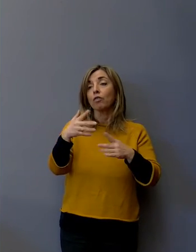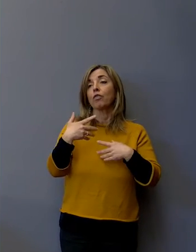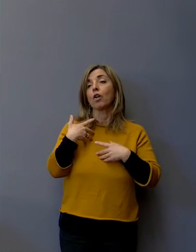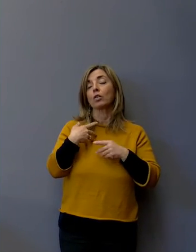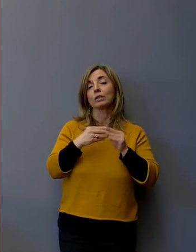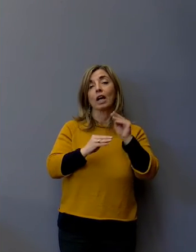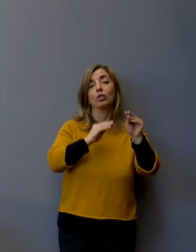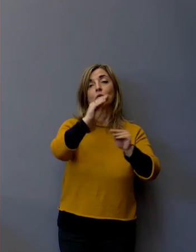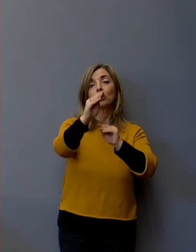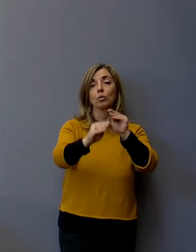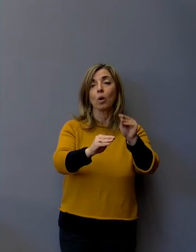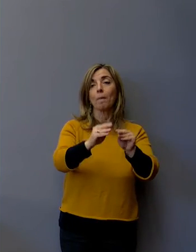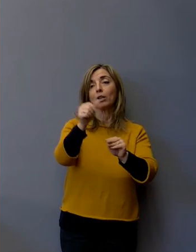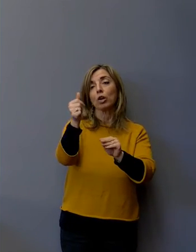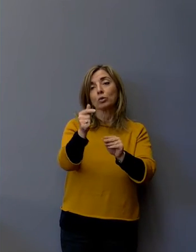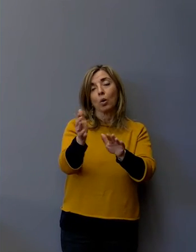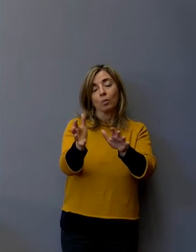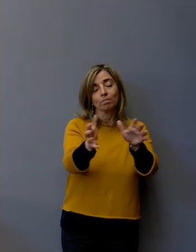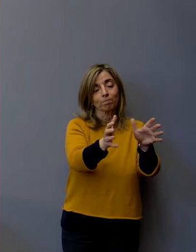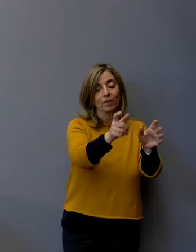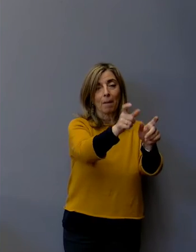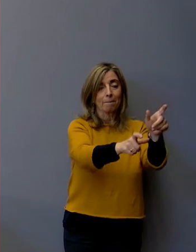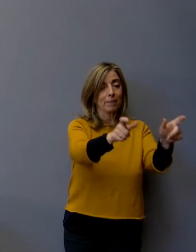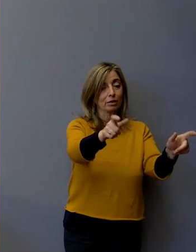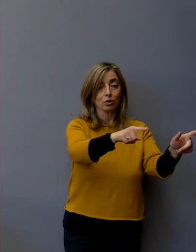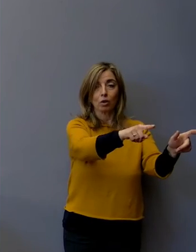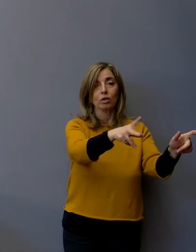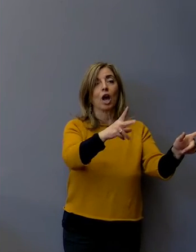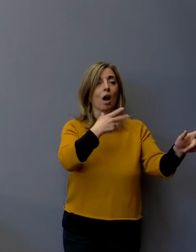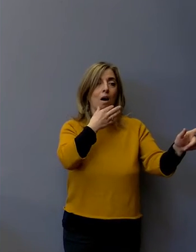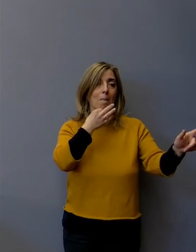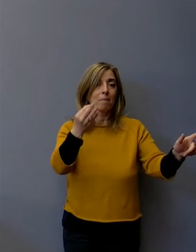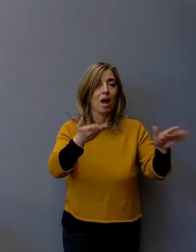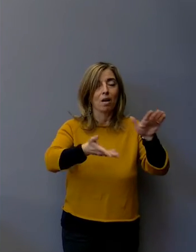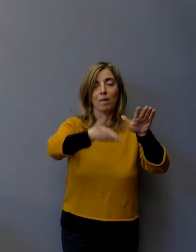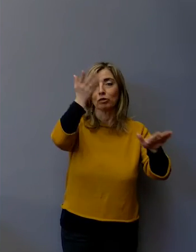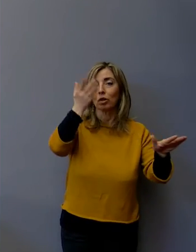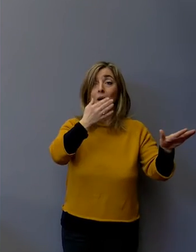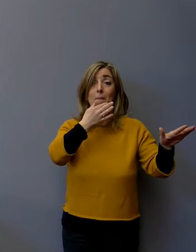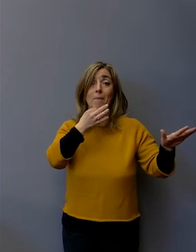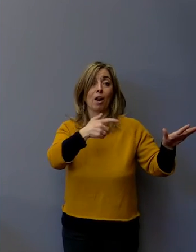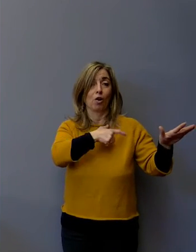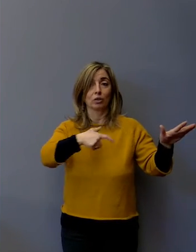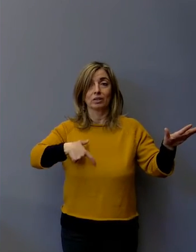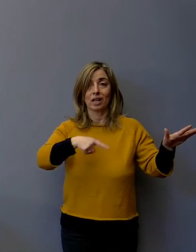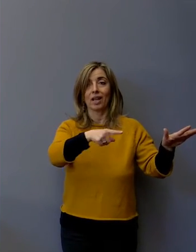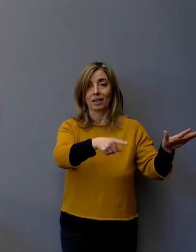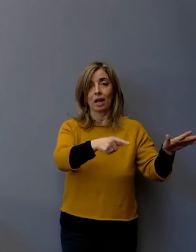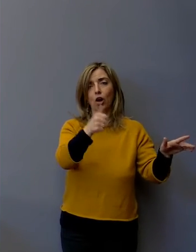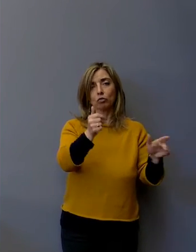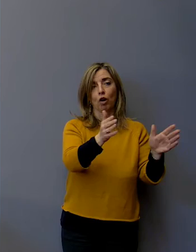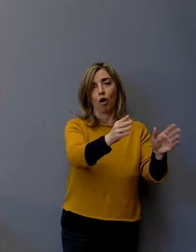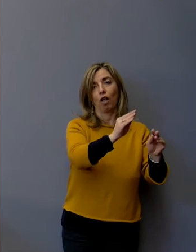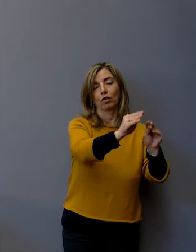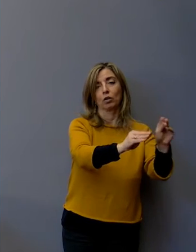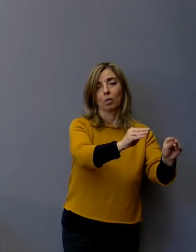questa maggioranza che bello sia arrivato questo sindaco noi abbiamo un'opinione molto diversa il fatto di respingere questi documenti di fatto dice che